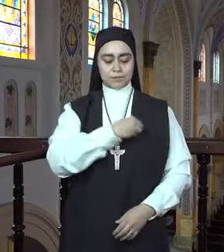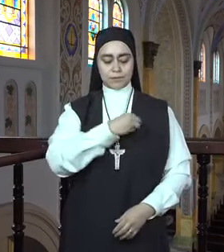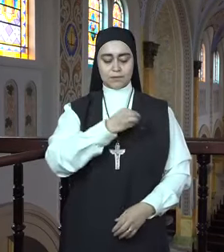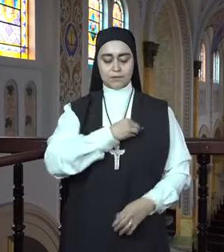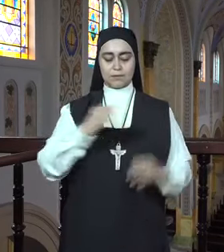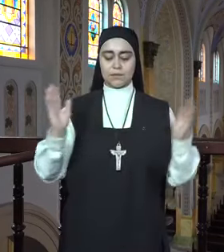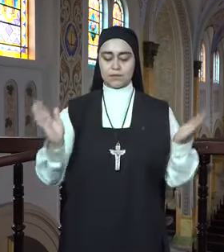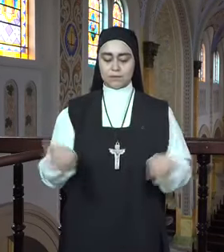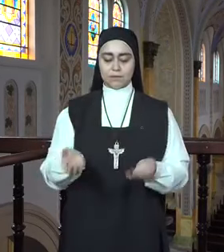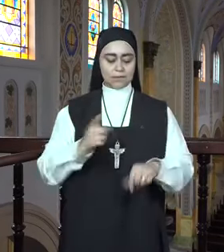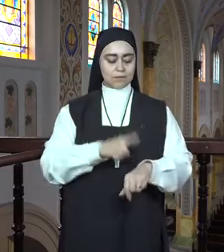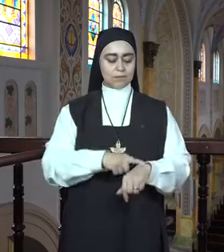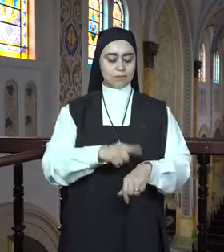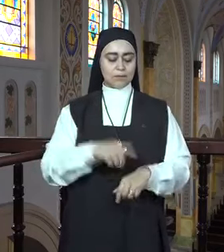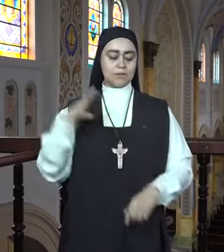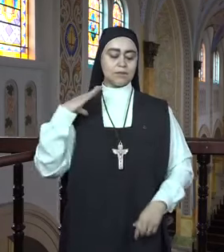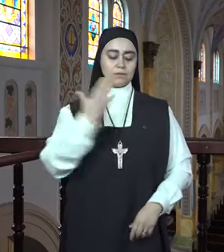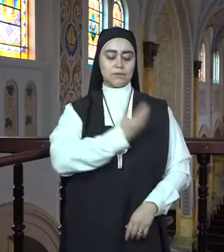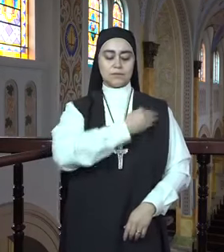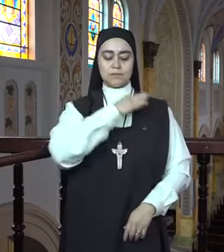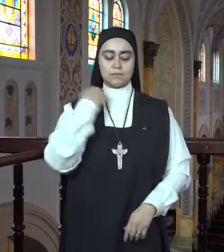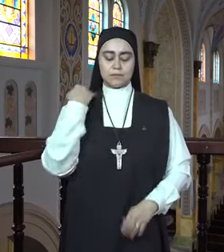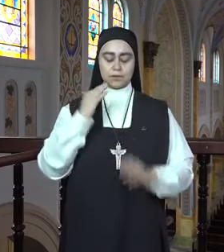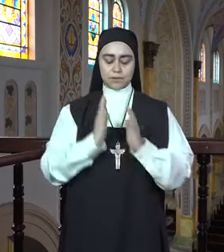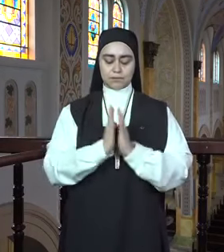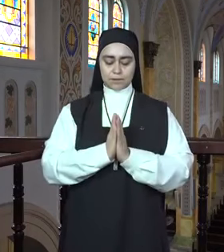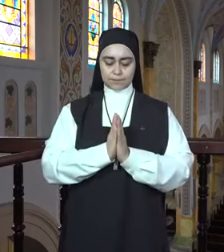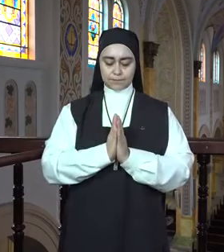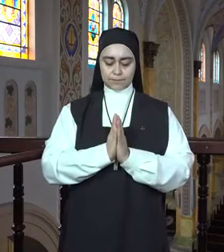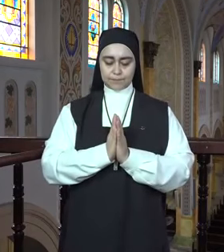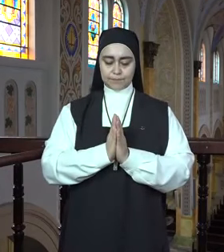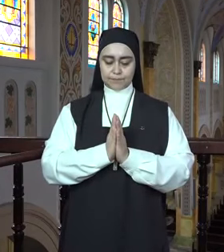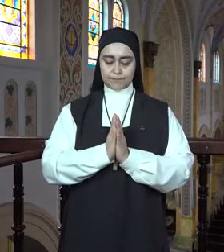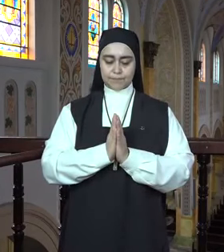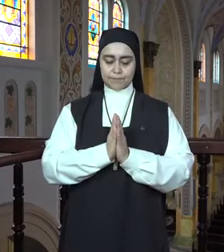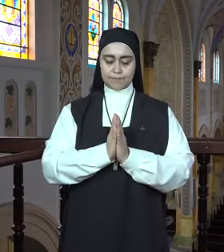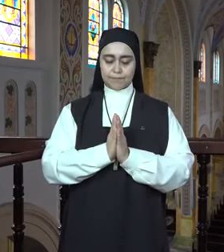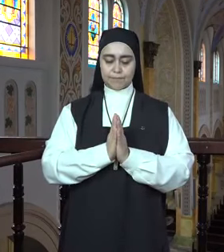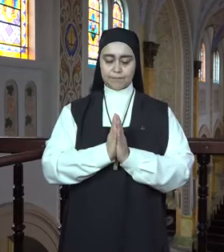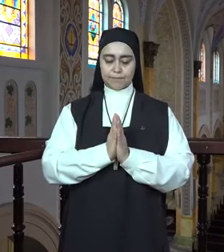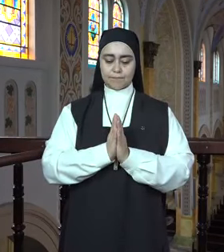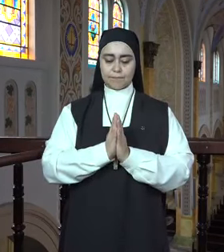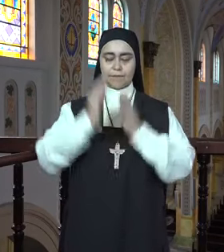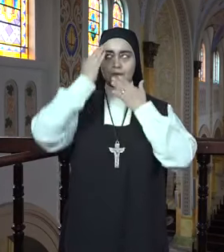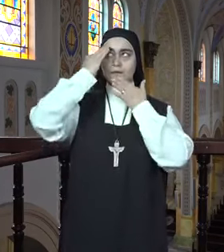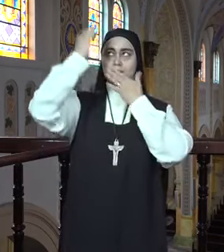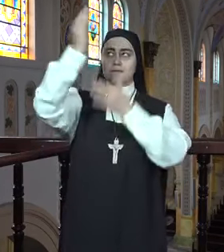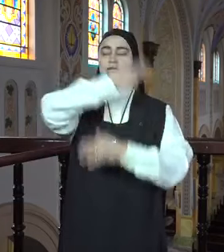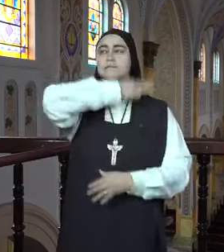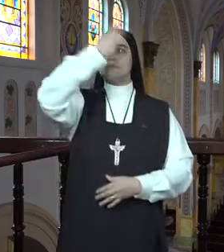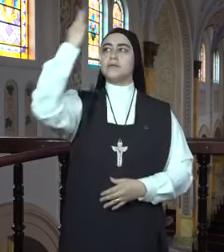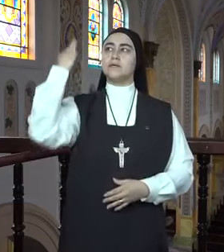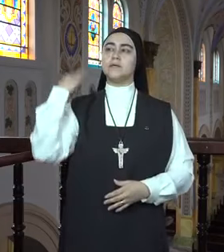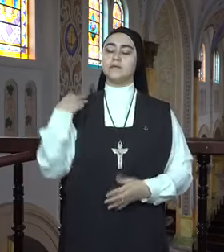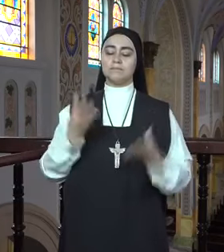pecadores, agora e na hora de nossa morte. Amém. Ave Maria, cheia de graça,